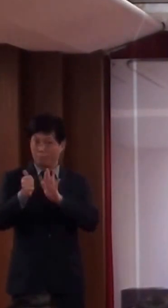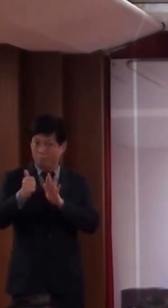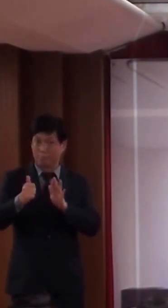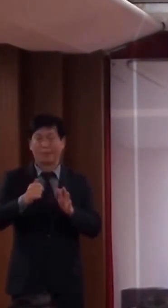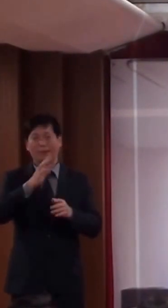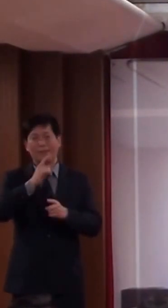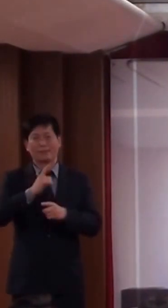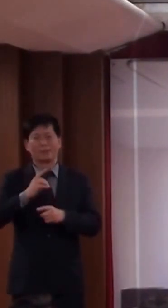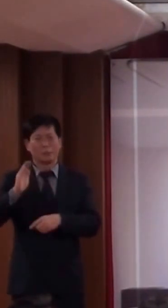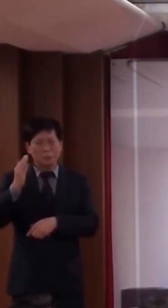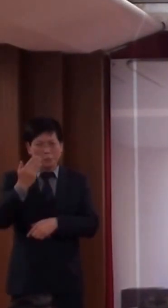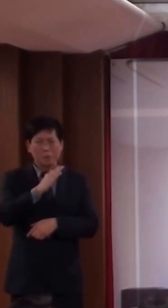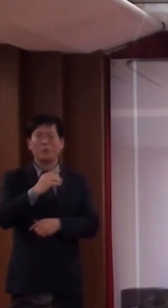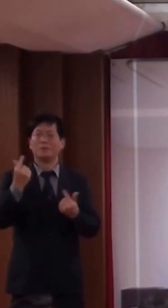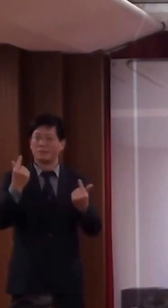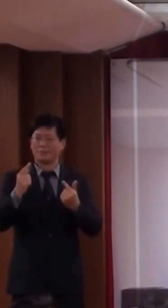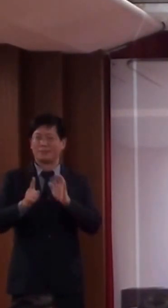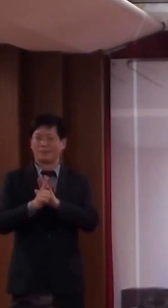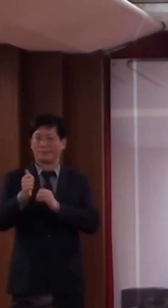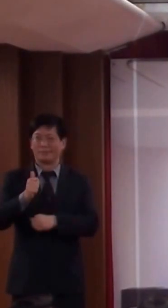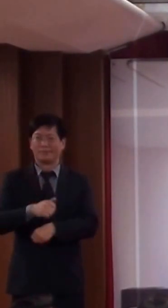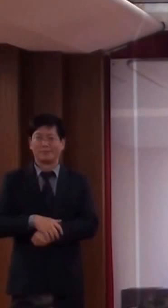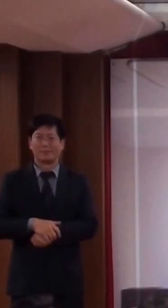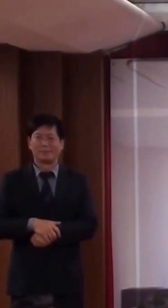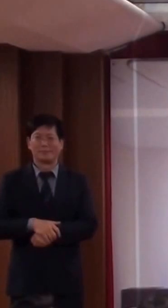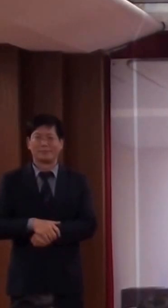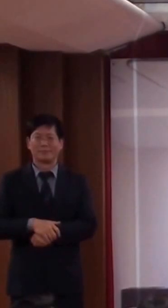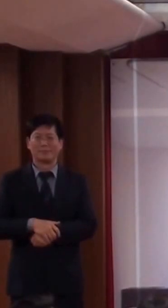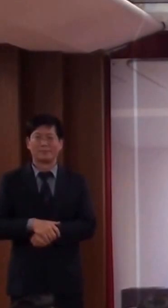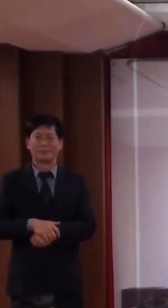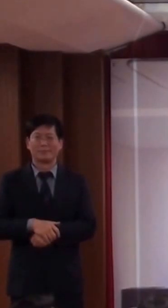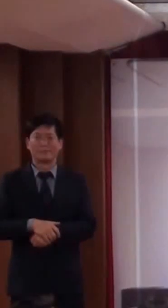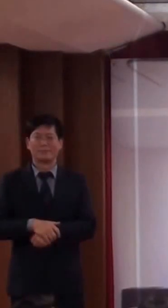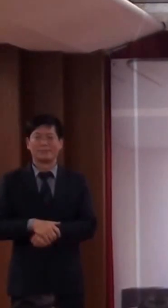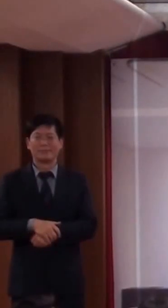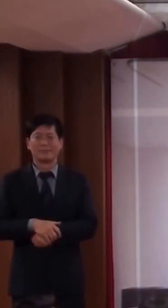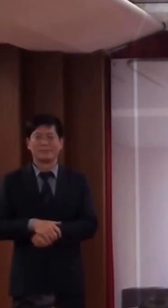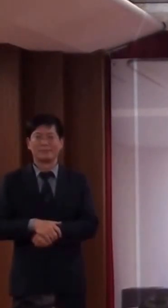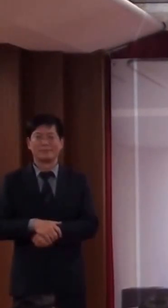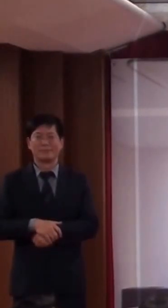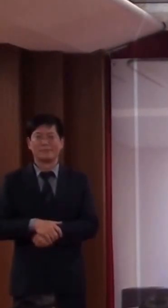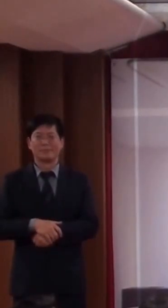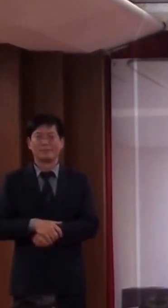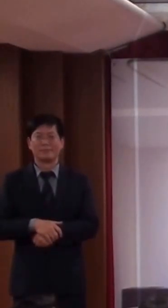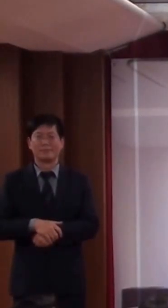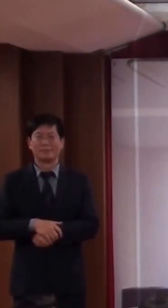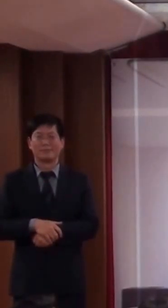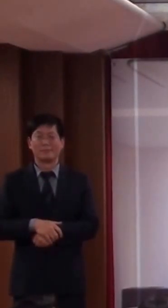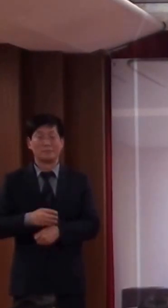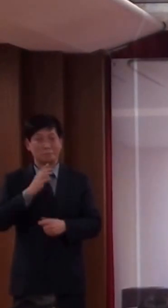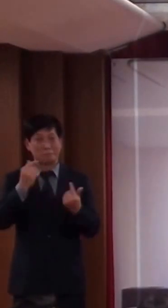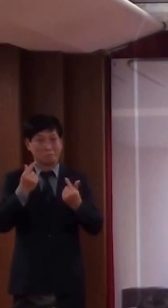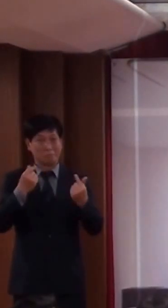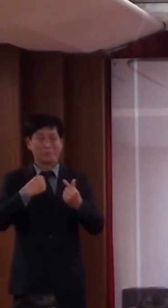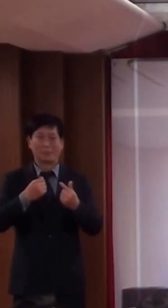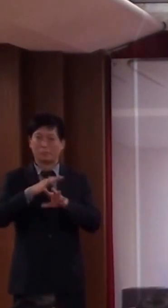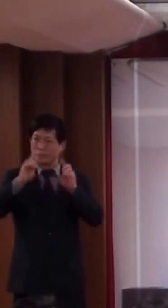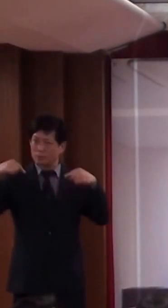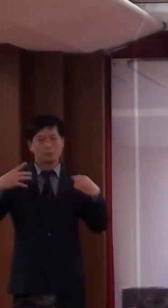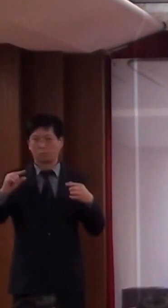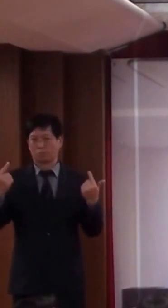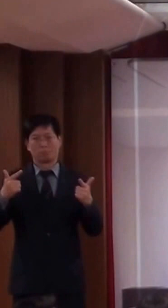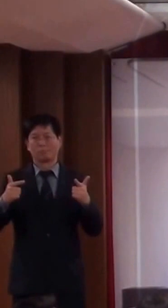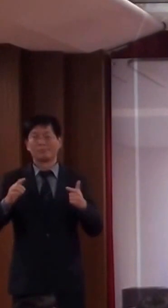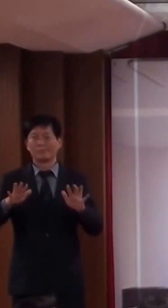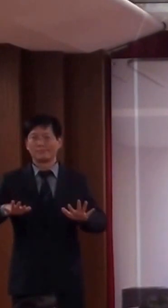啊。偶尔像艺人， 偶尔像 偶尔像艺人，对对对， 偶尔可以小声一点，偶尔像艺人， 像艺人，是平常不像，平常不